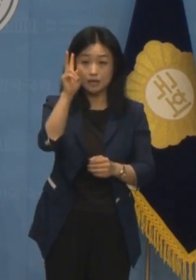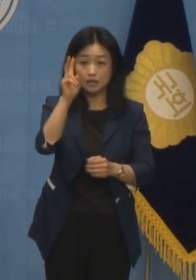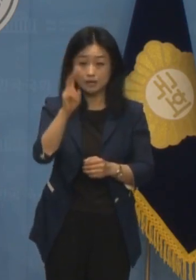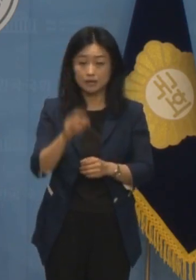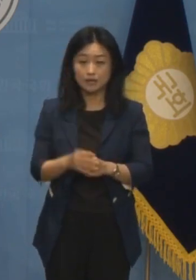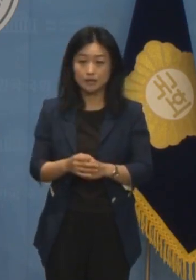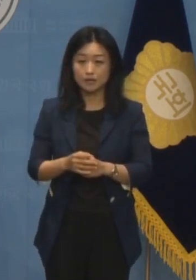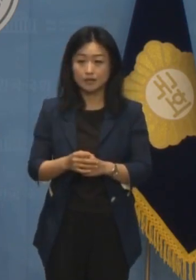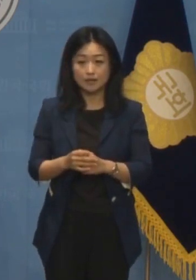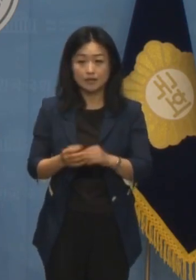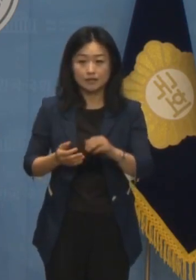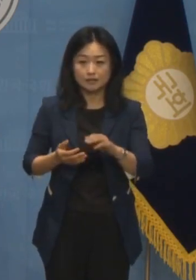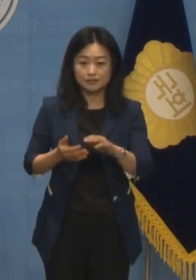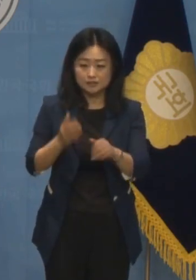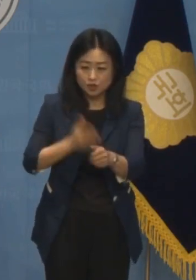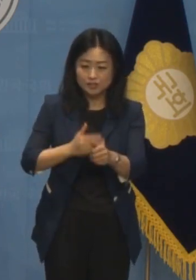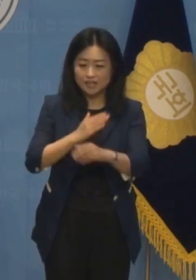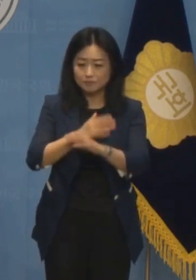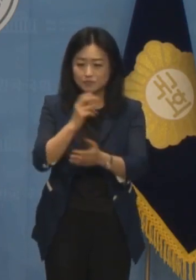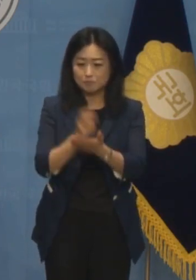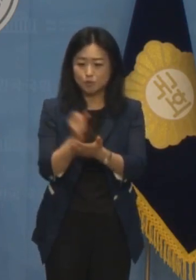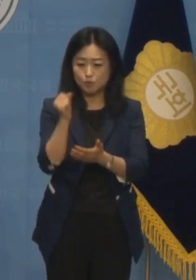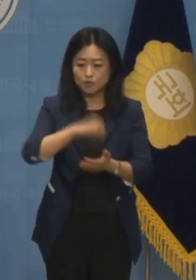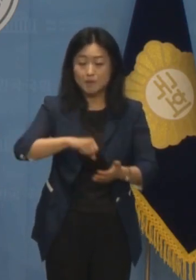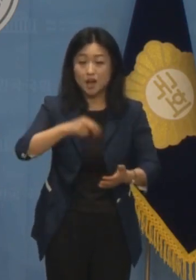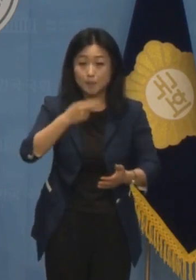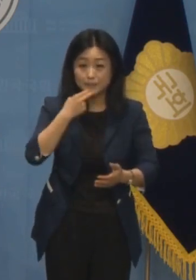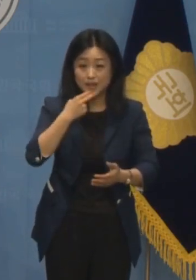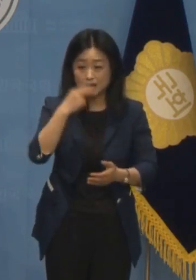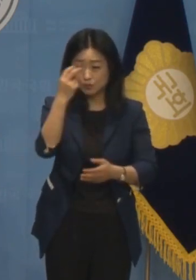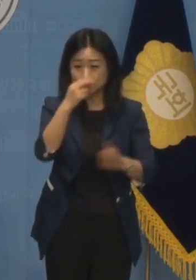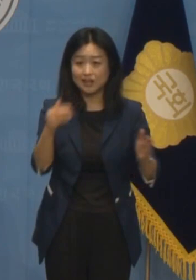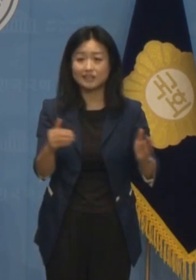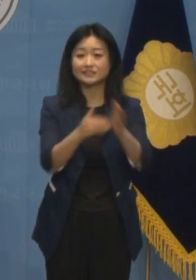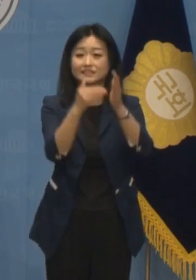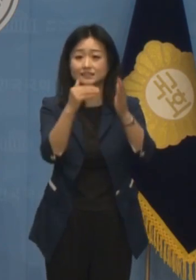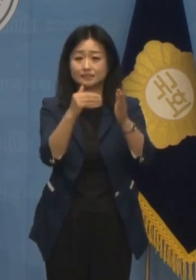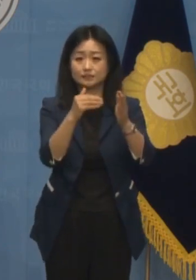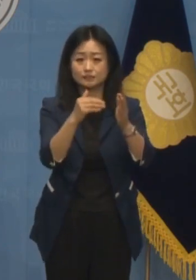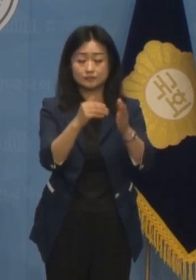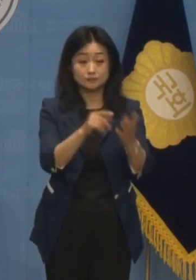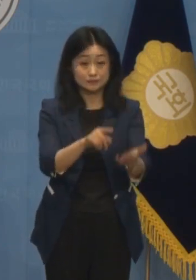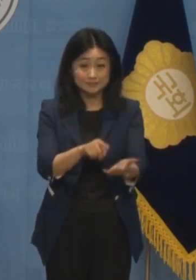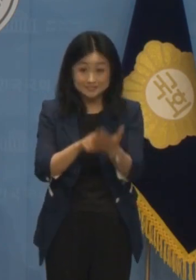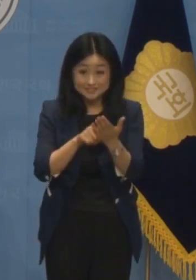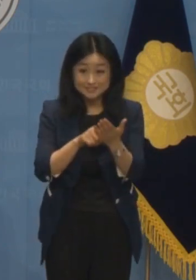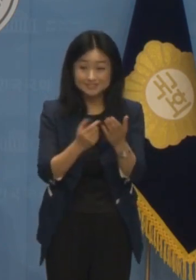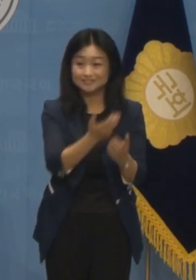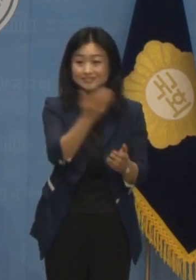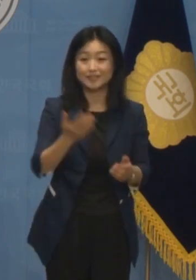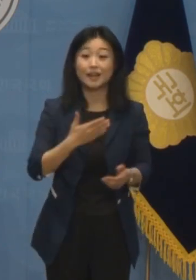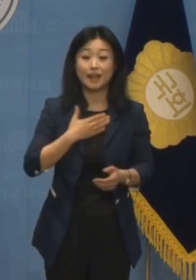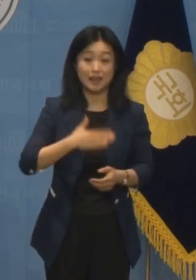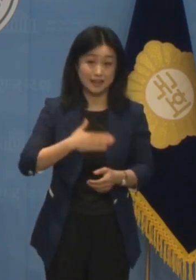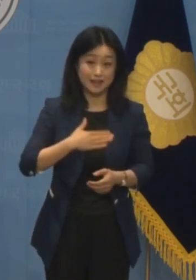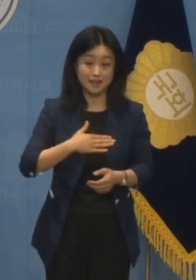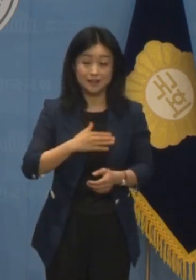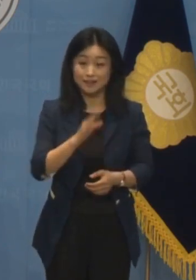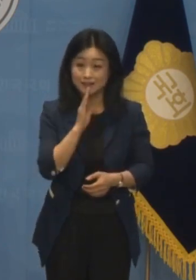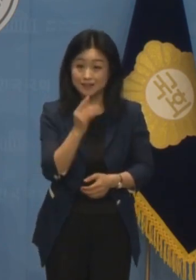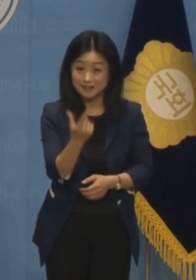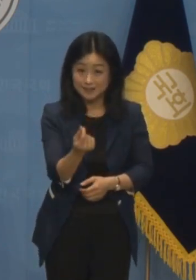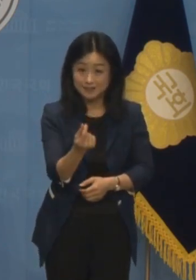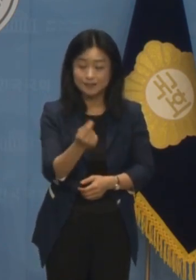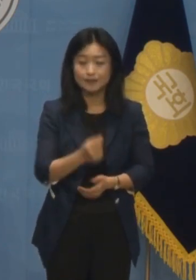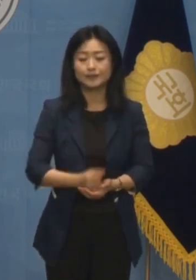청탁금지법 위반 사항이 없다며 종결 처리했던 과정은 우리 모두 익히 보아왔던 바